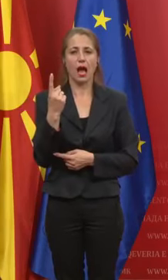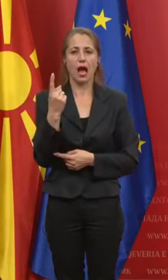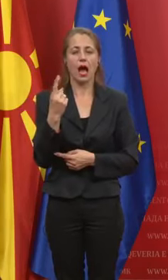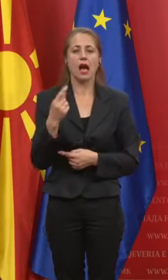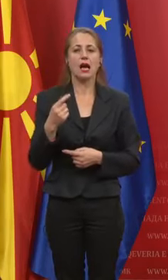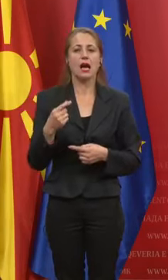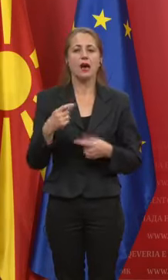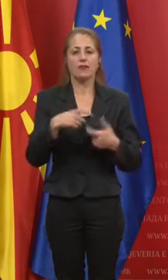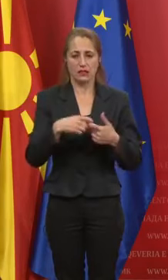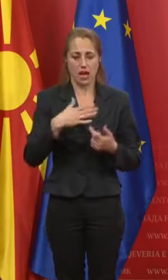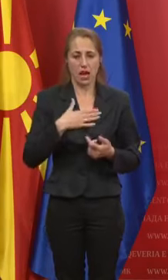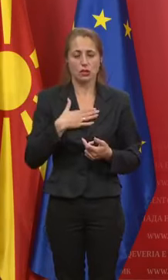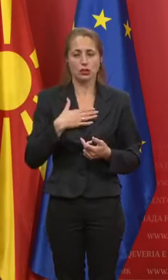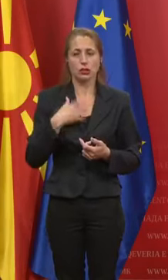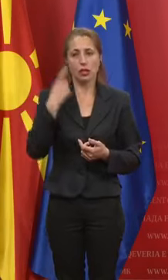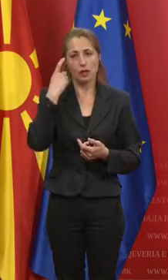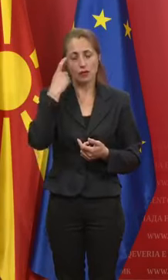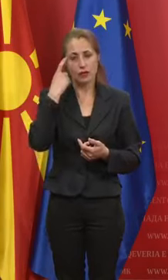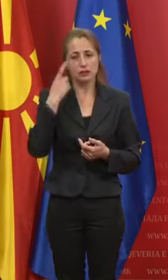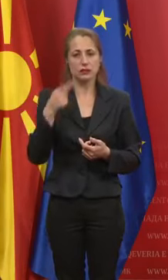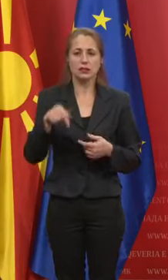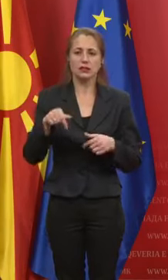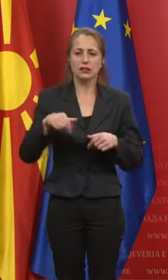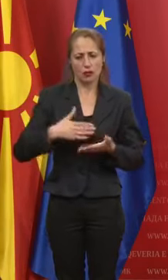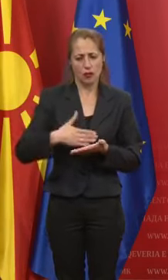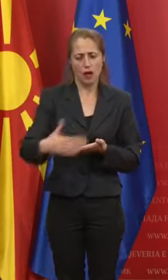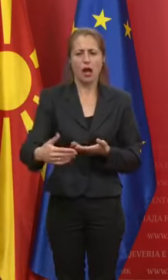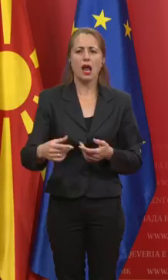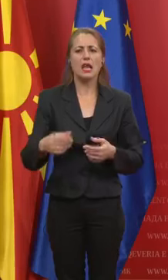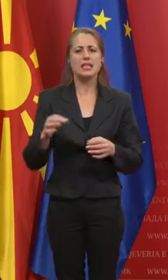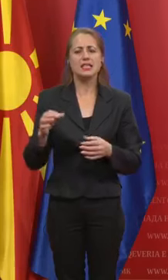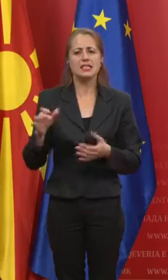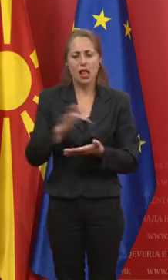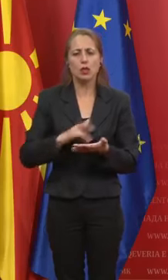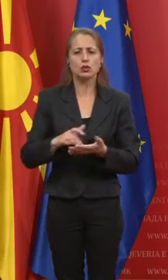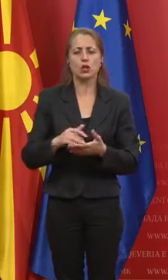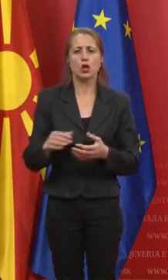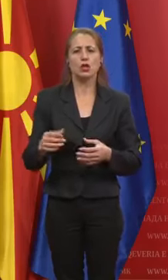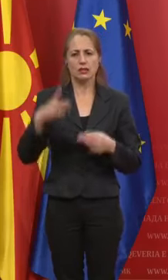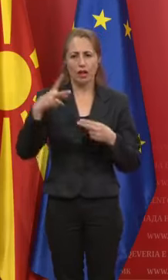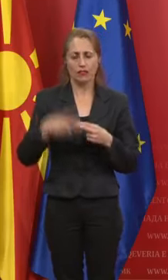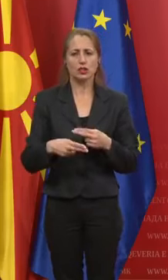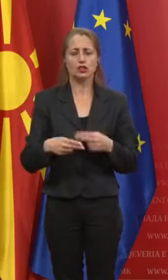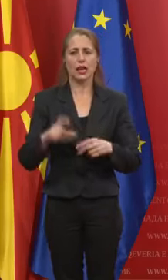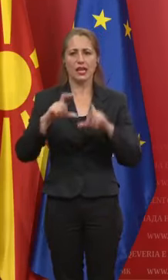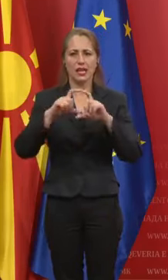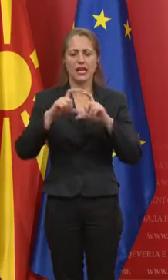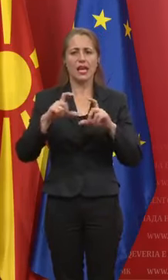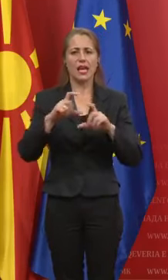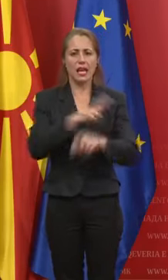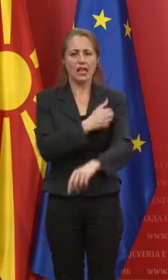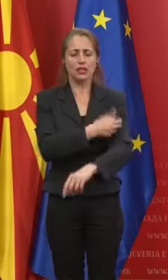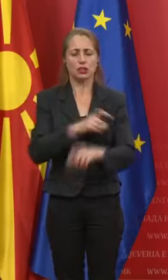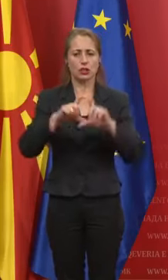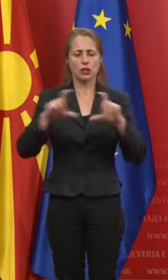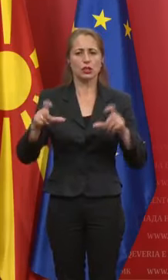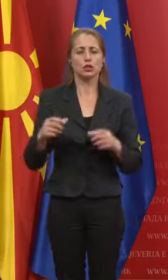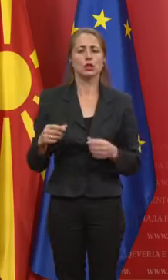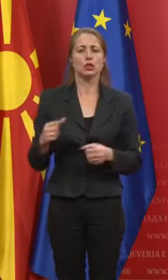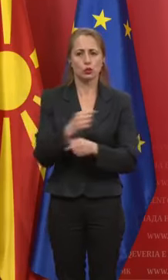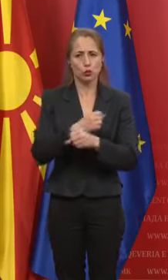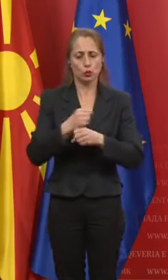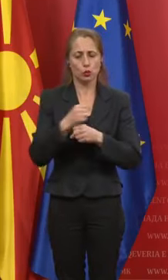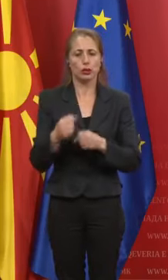според нашите сознанија во фаза во која што целосно се завршени клиничките студии. Во однос на